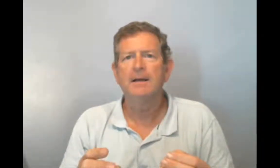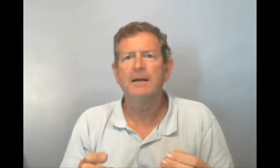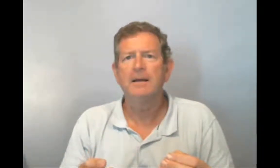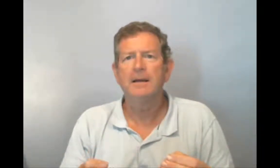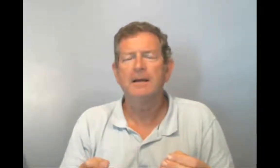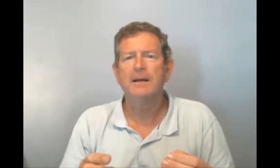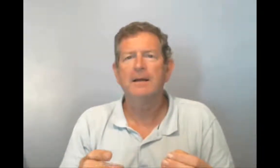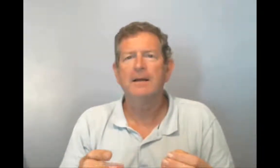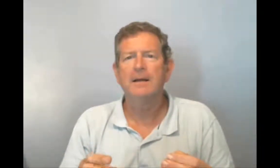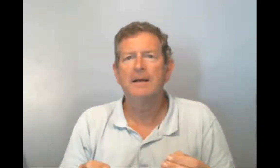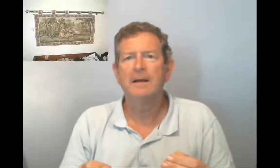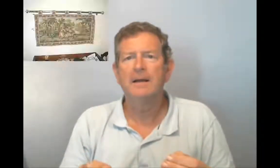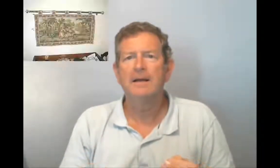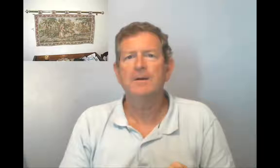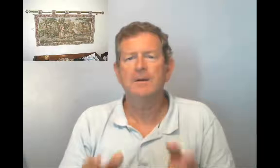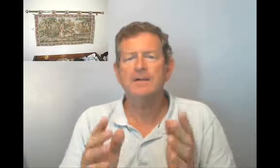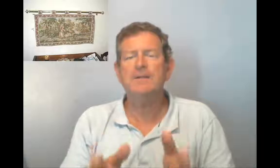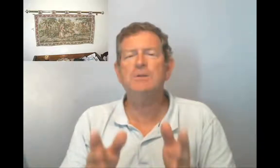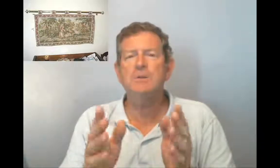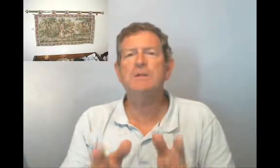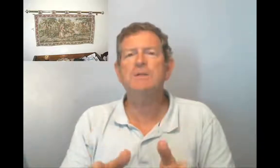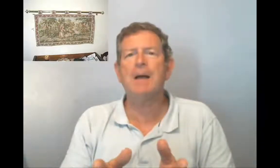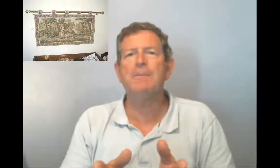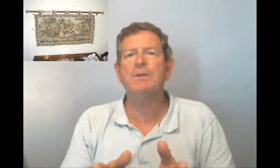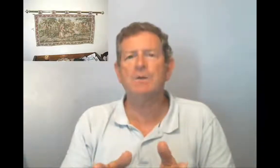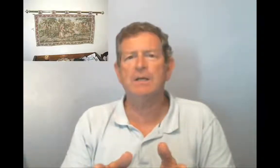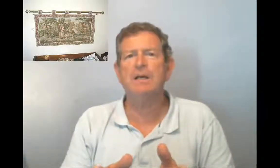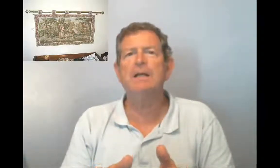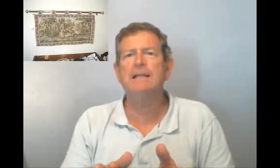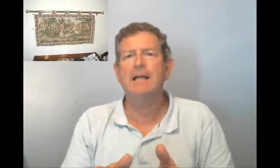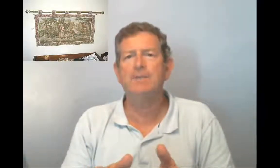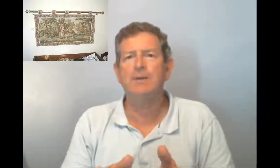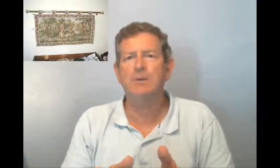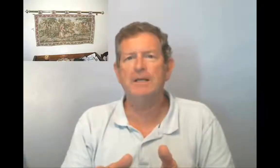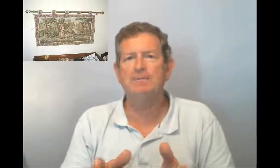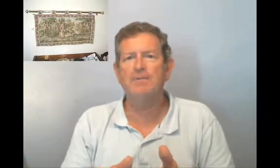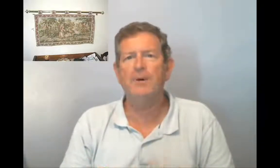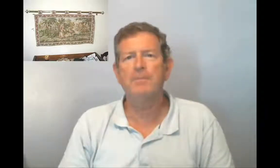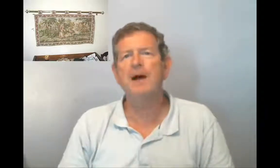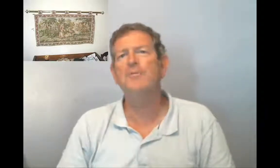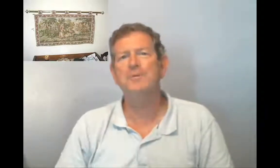Oui, c'est une tapisserie, la tapisserie. Bravo.